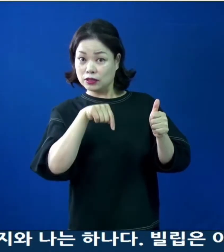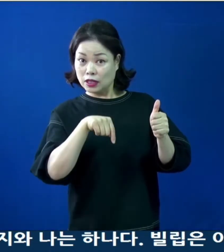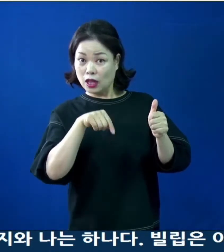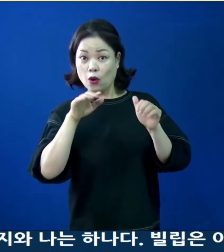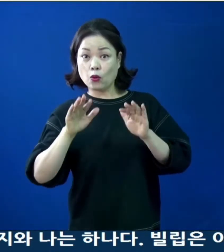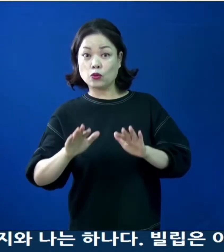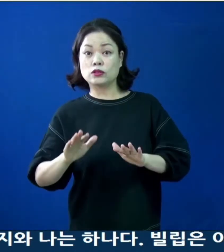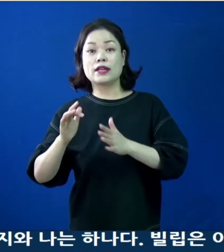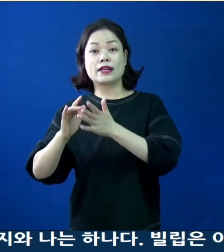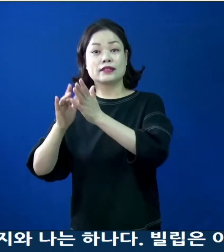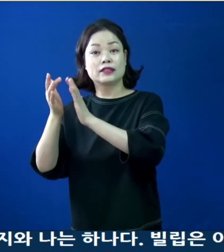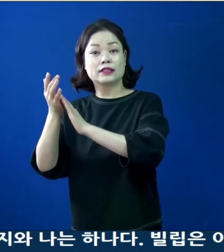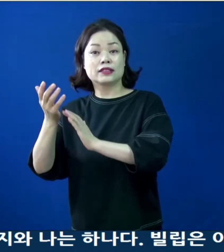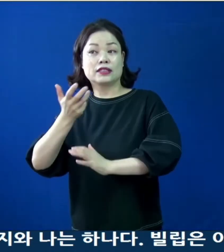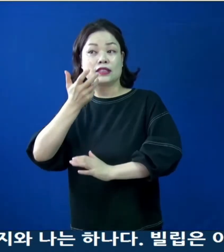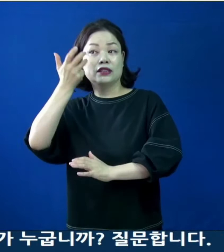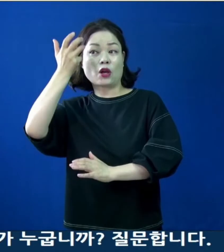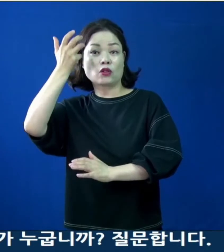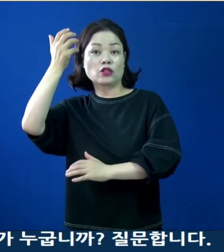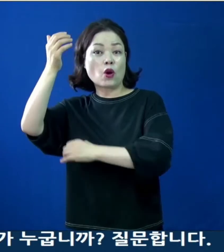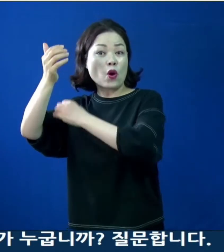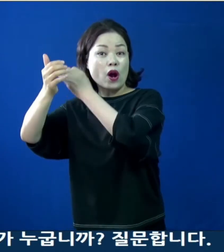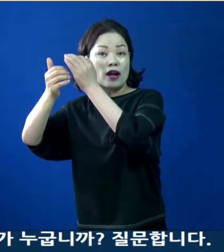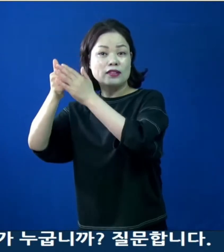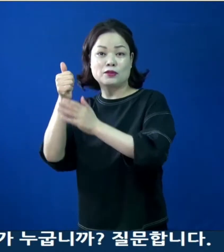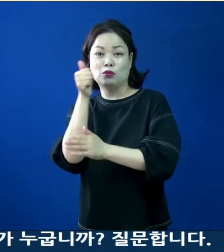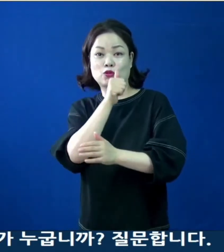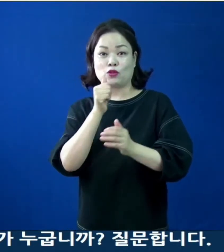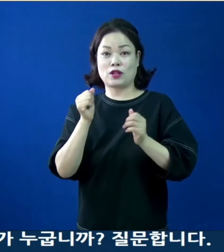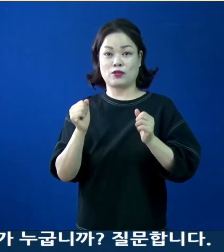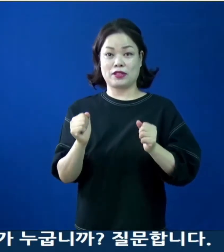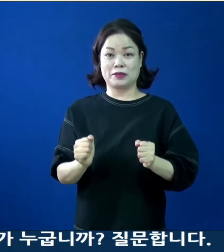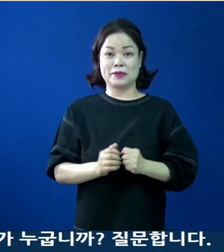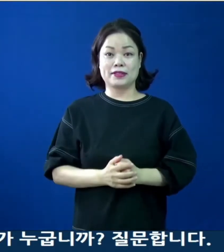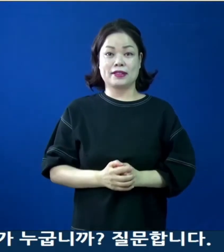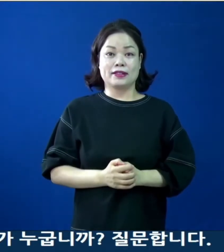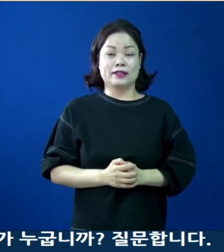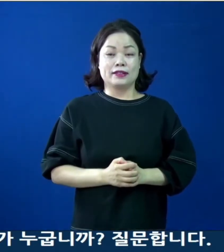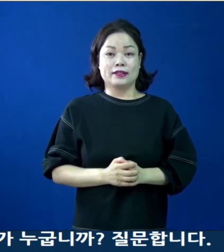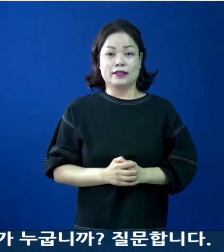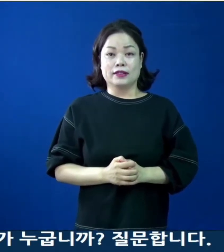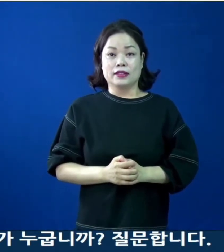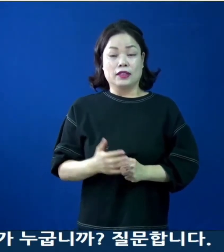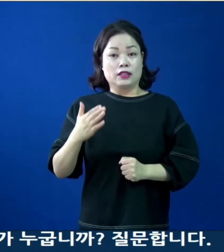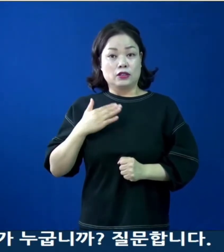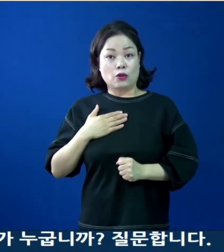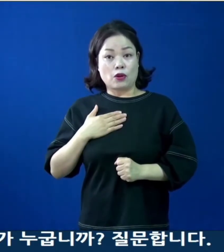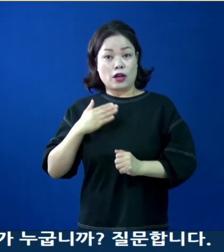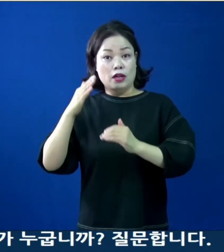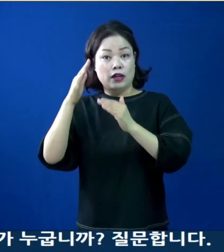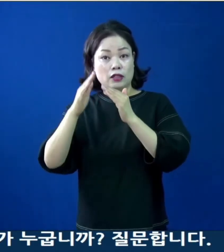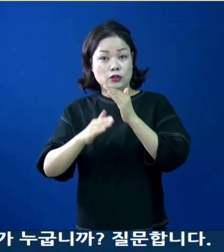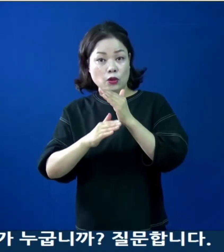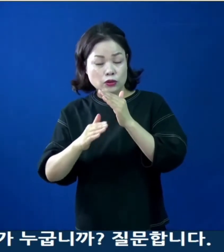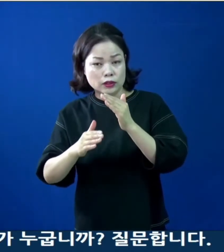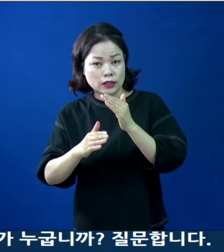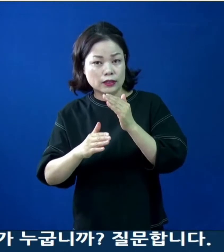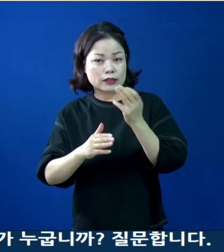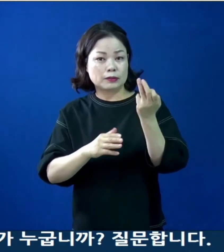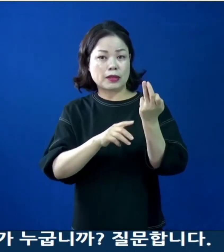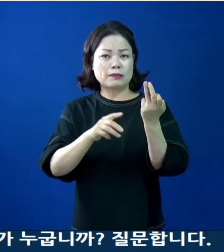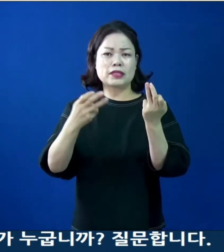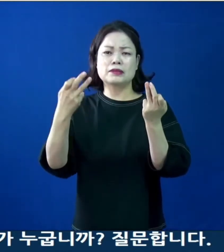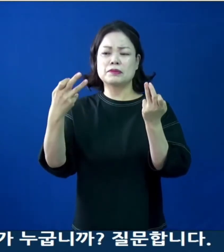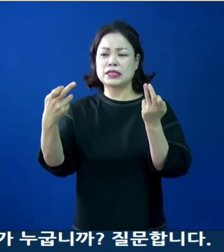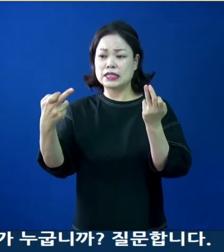오늘 예수님은 성령 하나님을 소개하고 계십니다. 저와 성도님들이 13장부터 17장까지